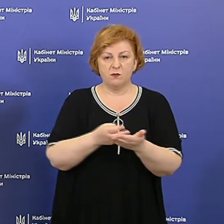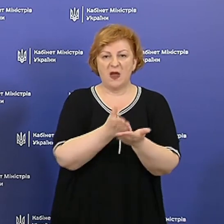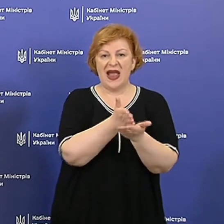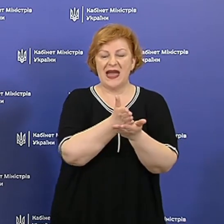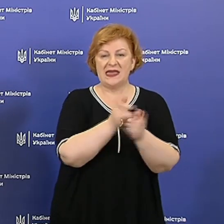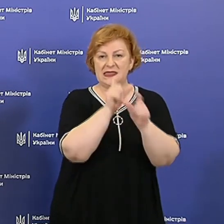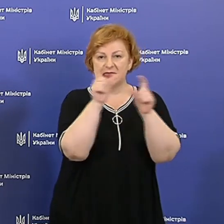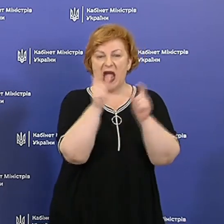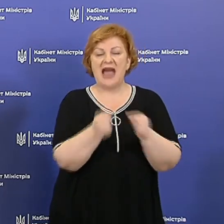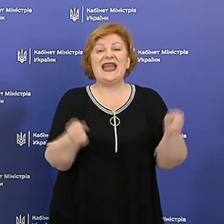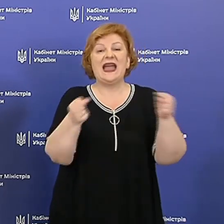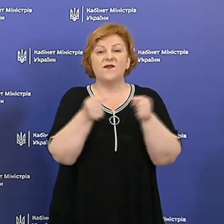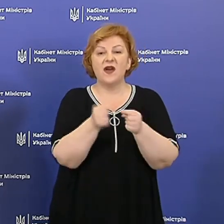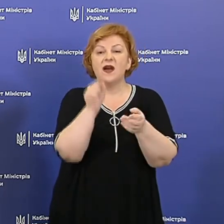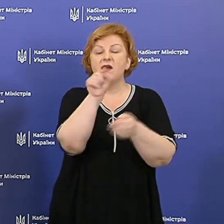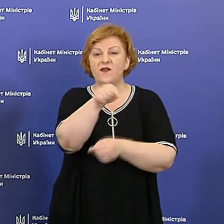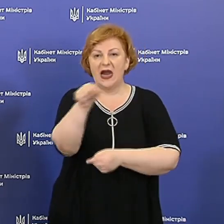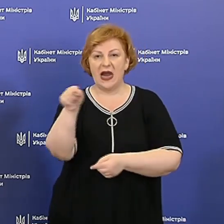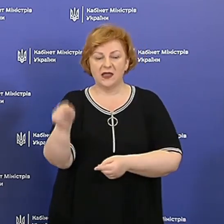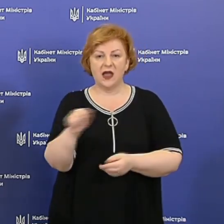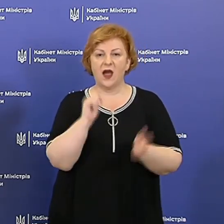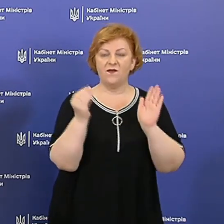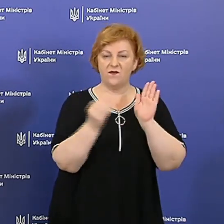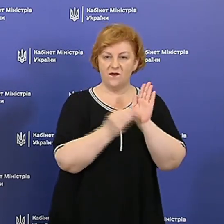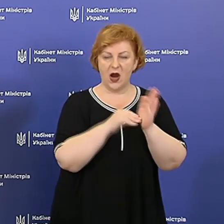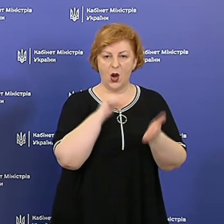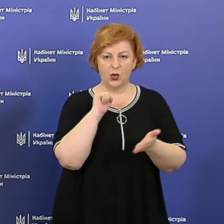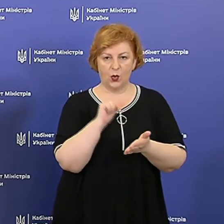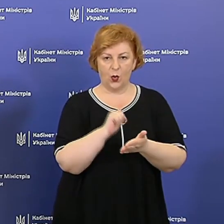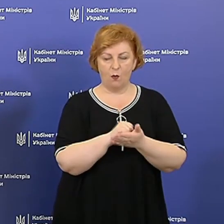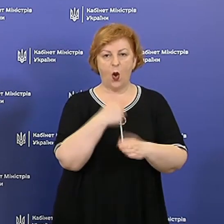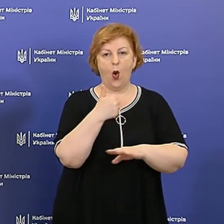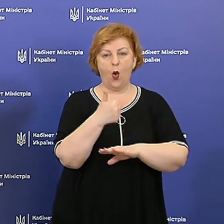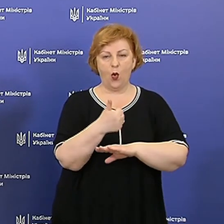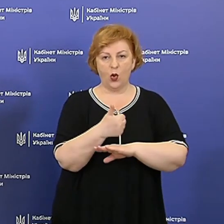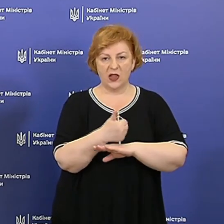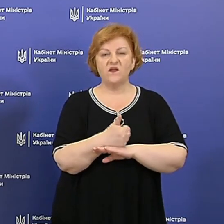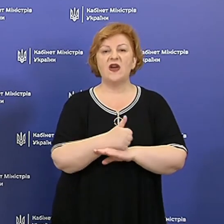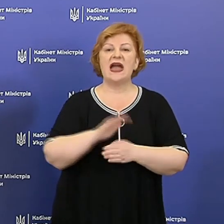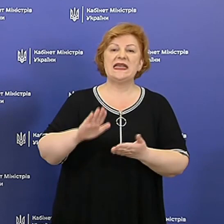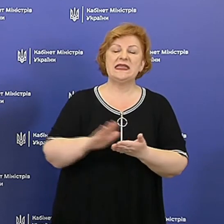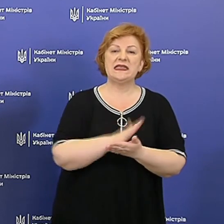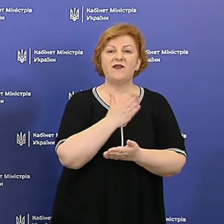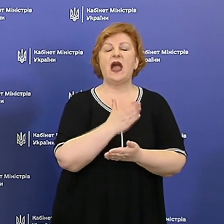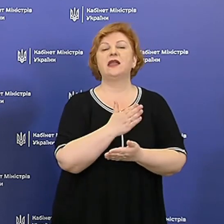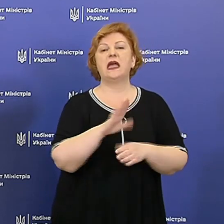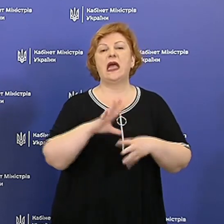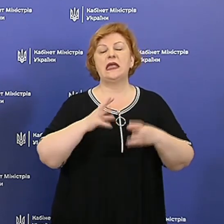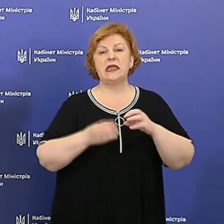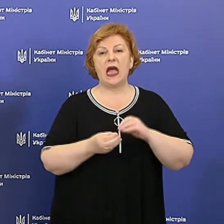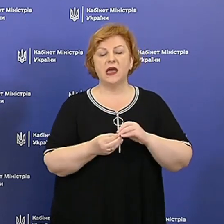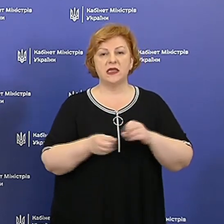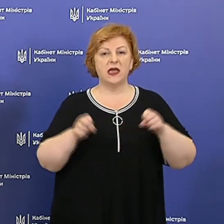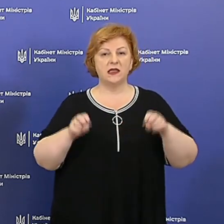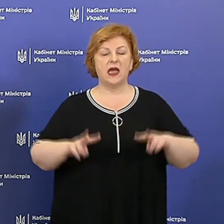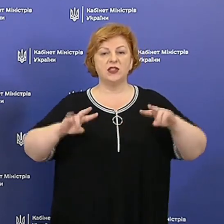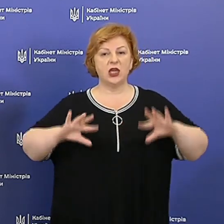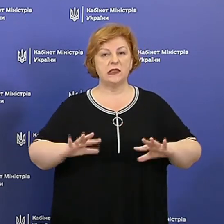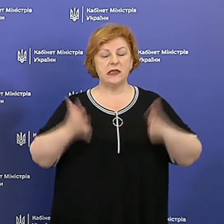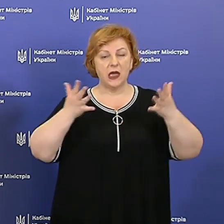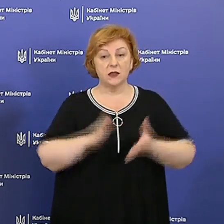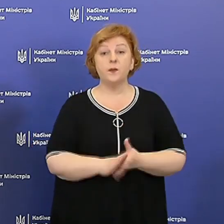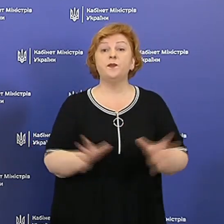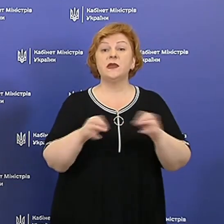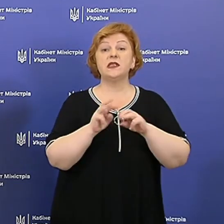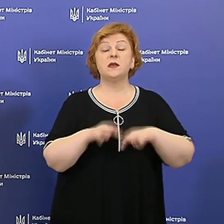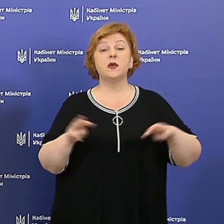які визначені саме в документах голови з ліквідації наслідків надзвичайних ситуацій. Тому спільно